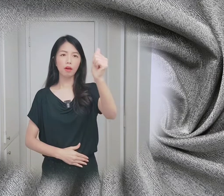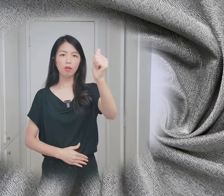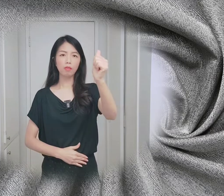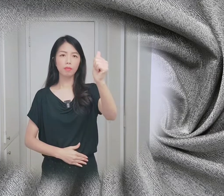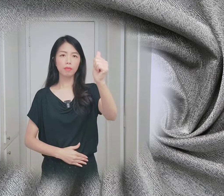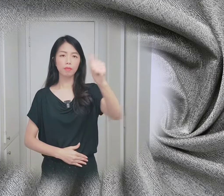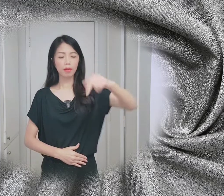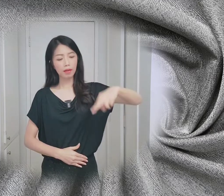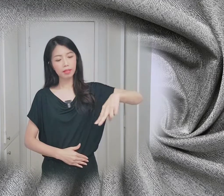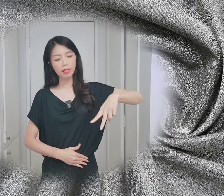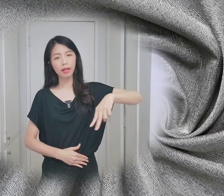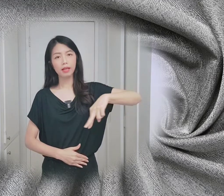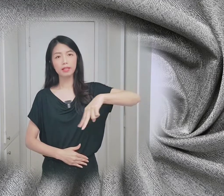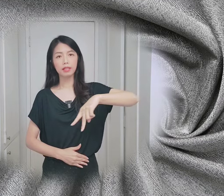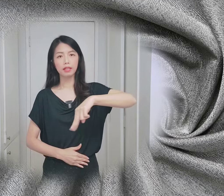주께서